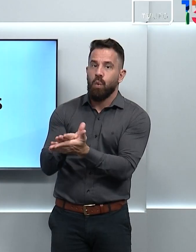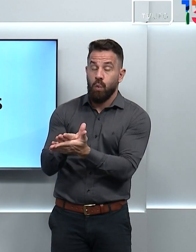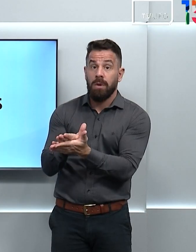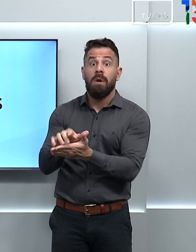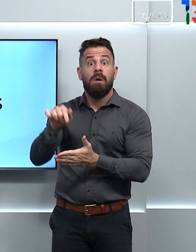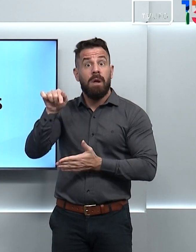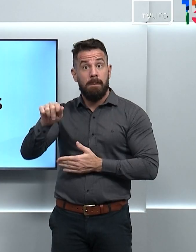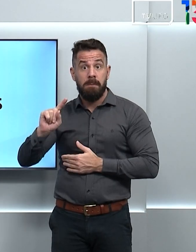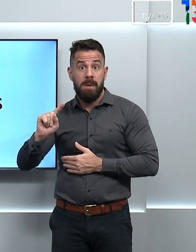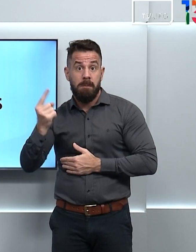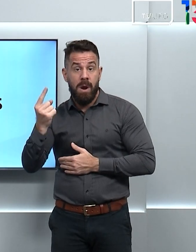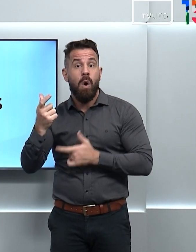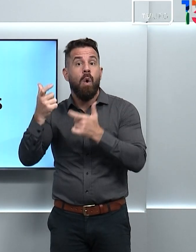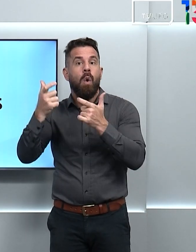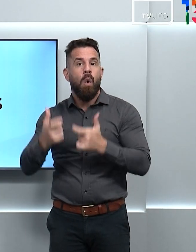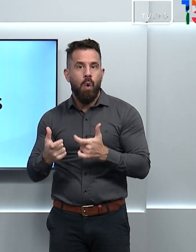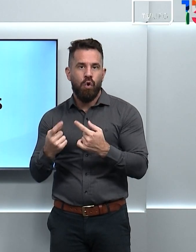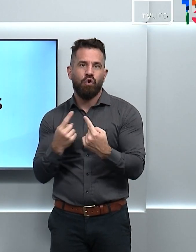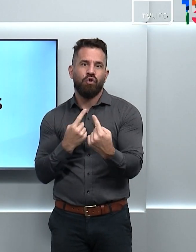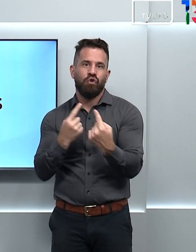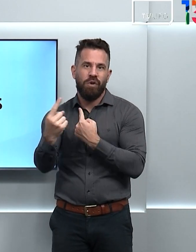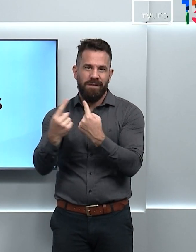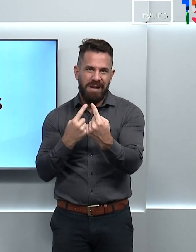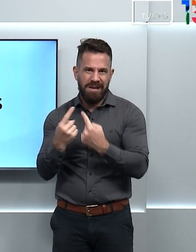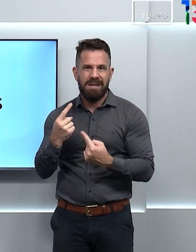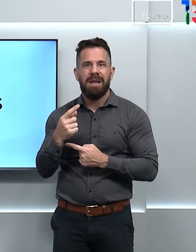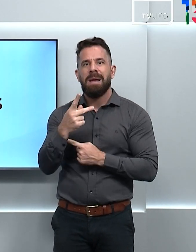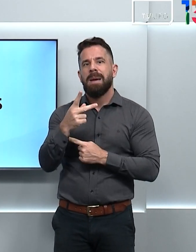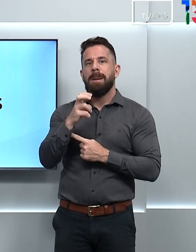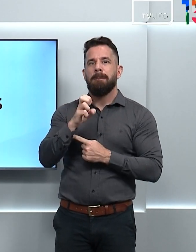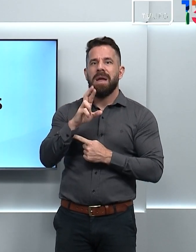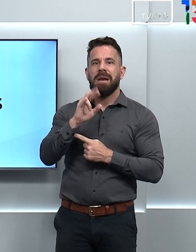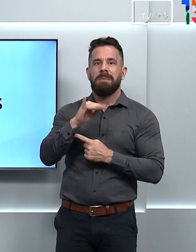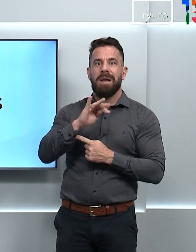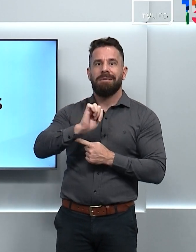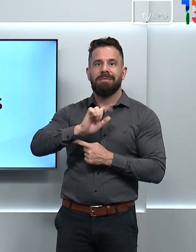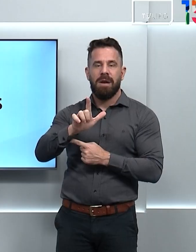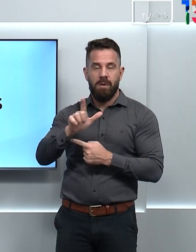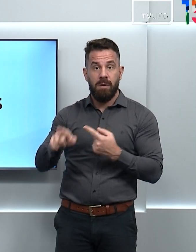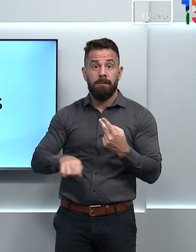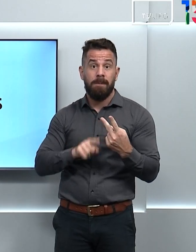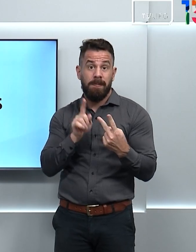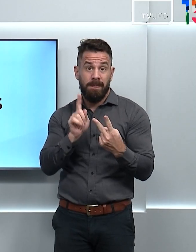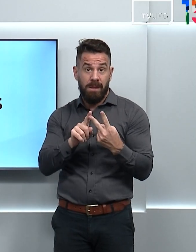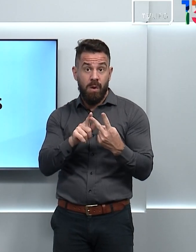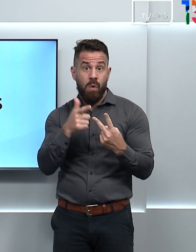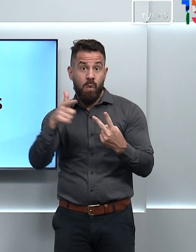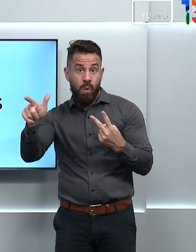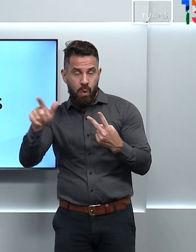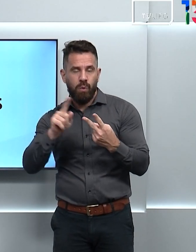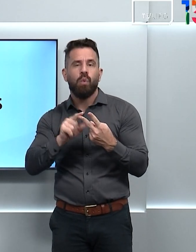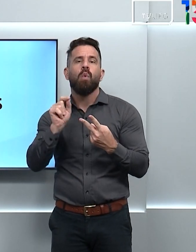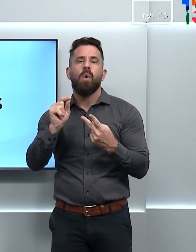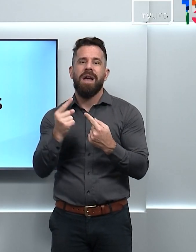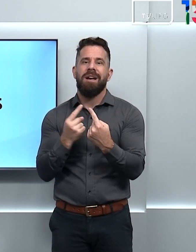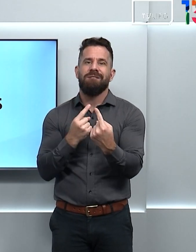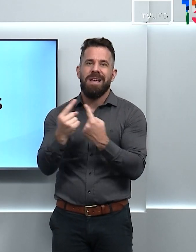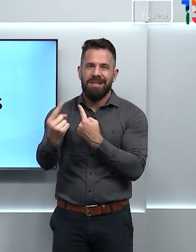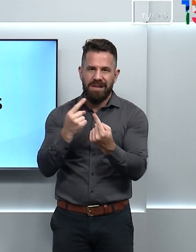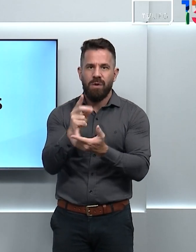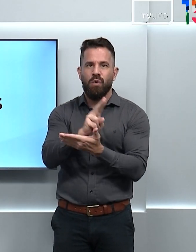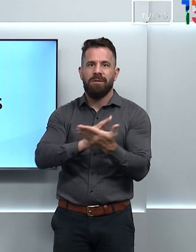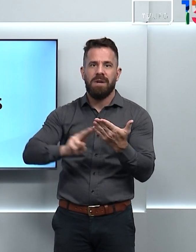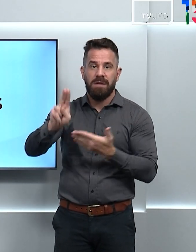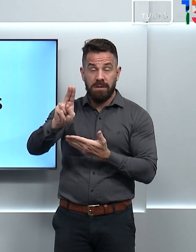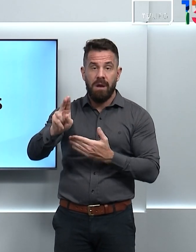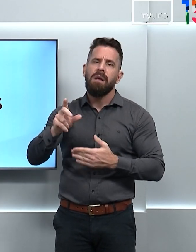contemplado será a Avenida Perimetral, no sentido leste-oeste. Em seguida, o destino das equipes será a Avenida Universitária. Bom, essa agenda faz